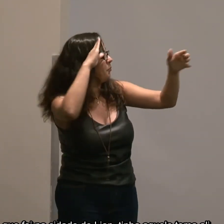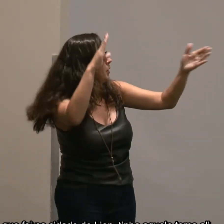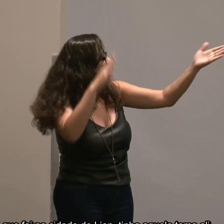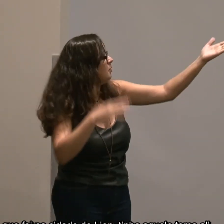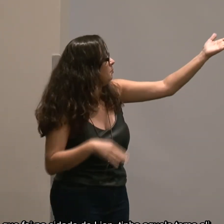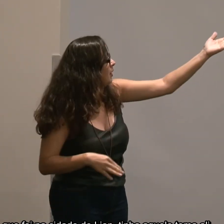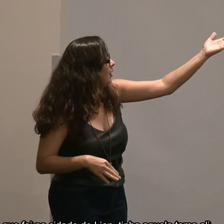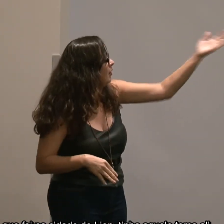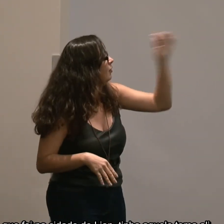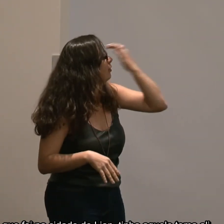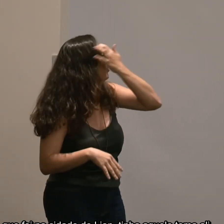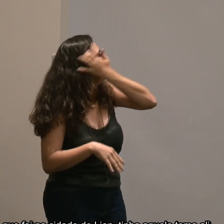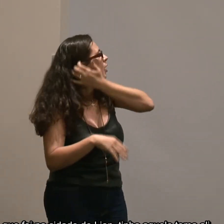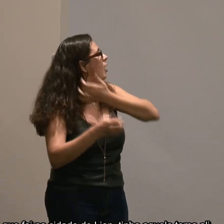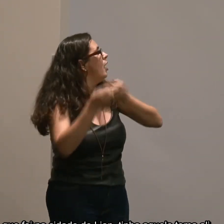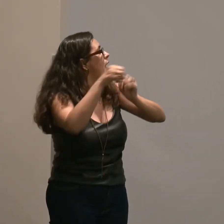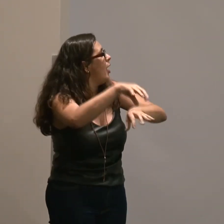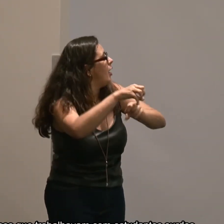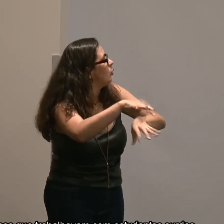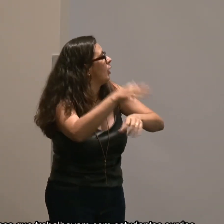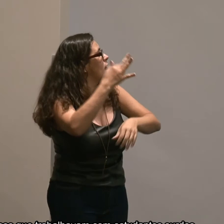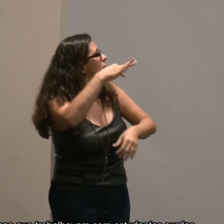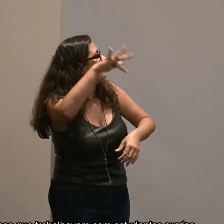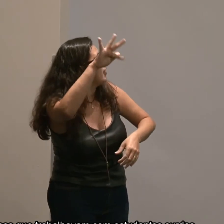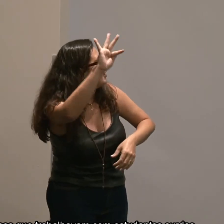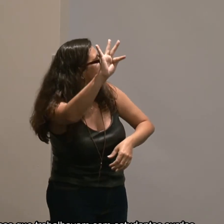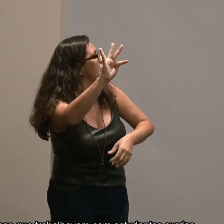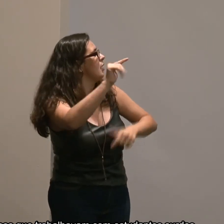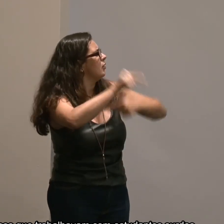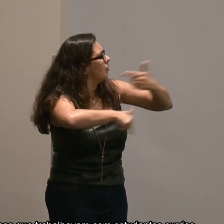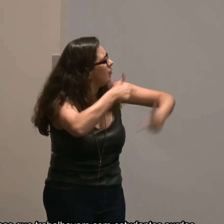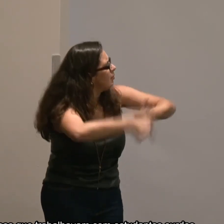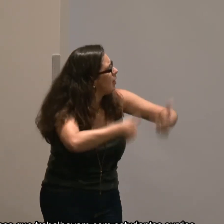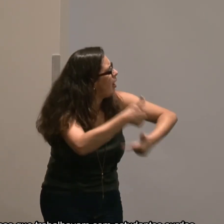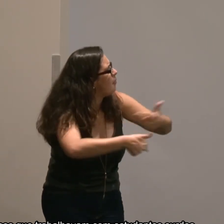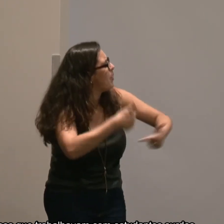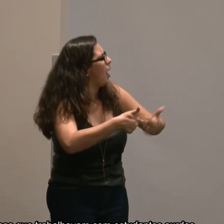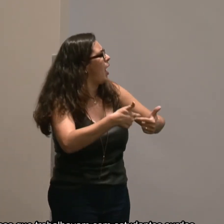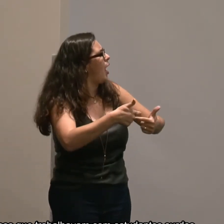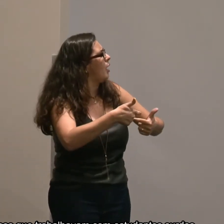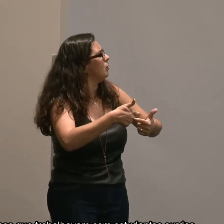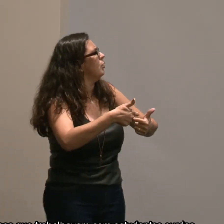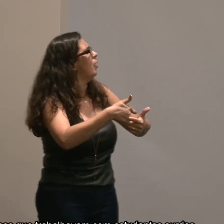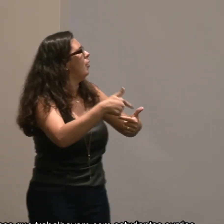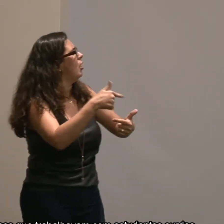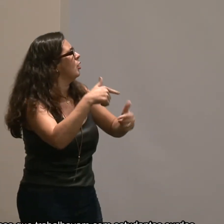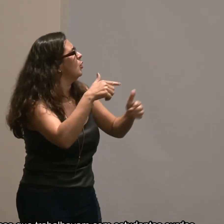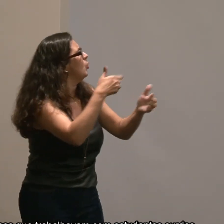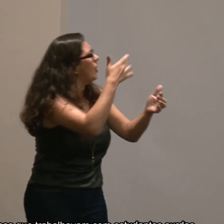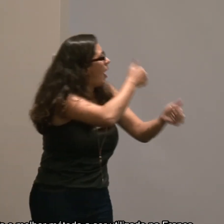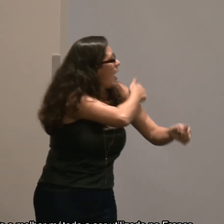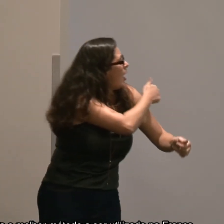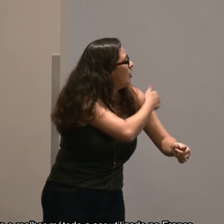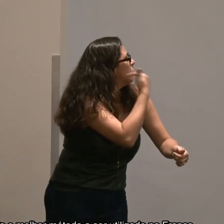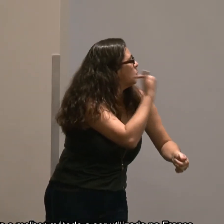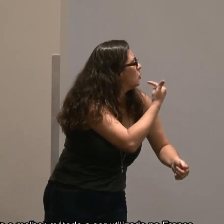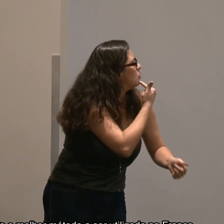de Lyon tinha aquele tema ali educadores franceses que trabalhavam com estudantes surdos discutiram